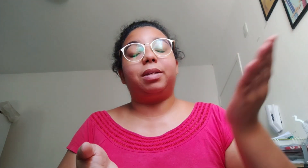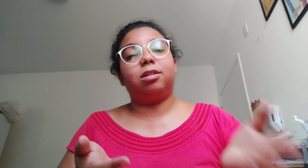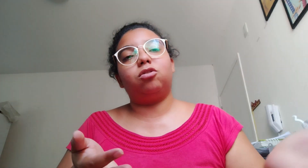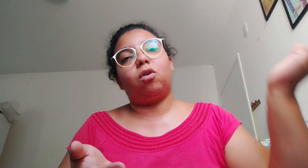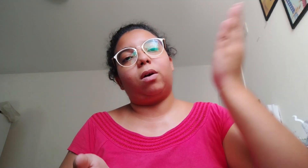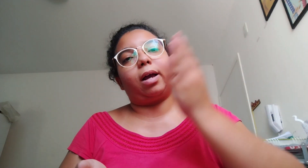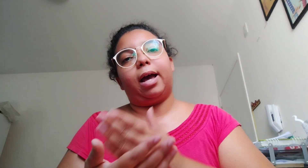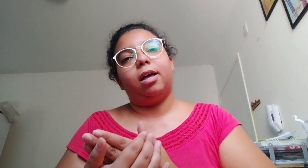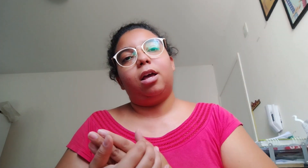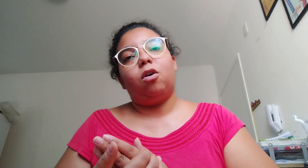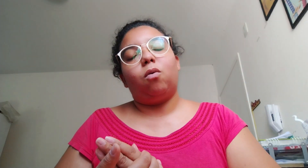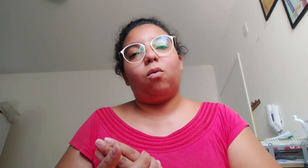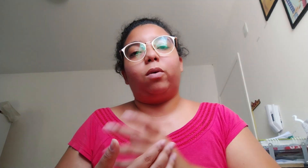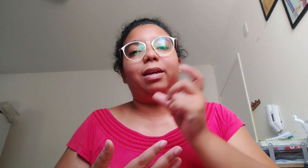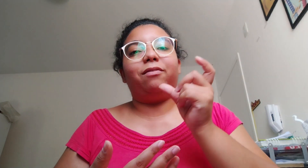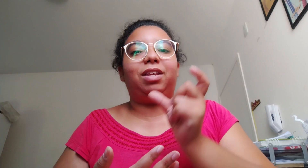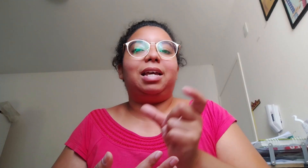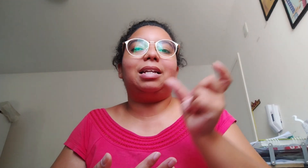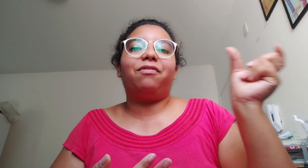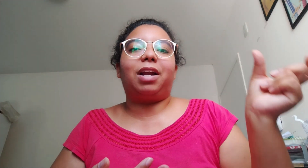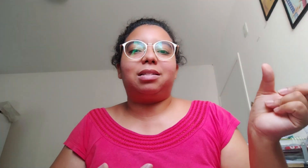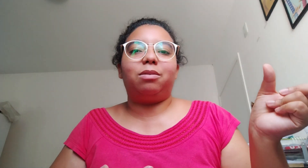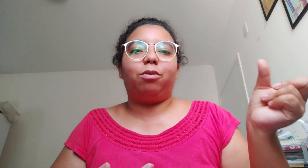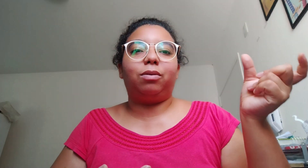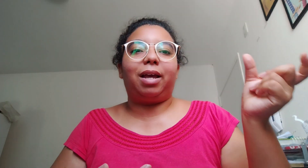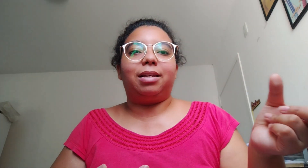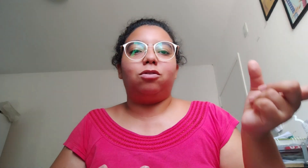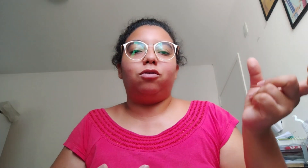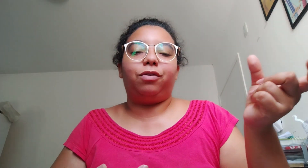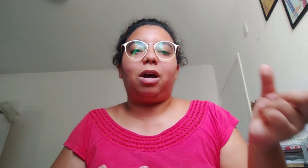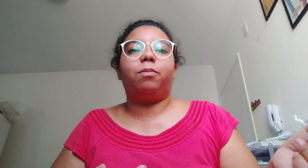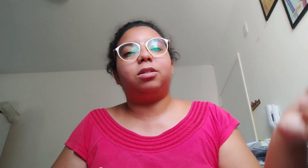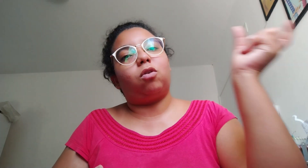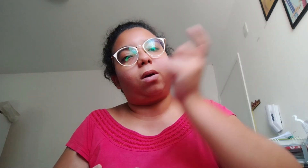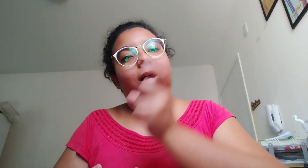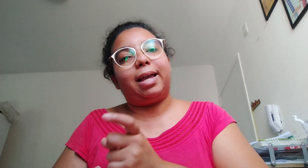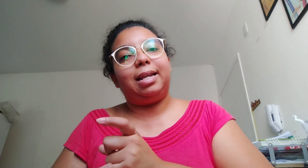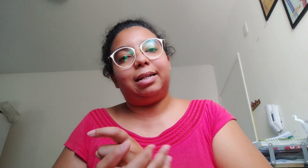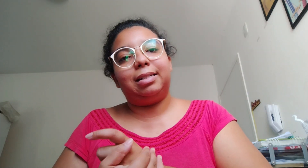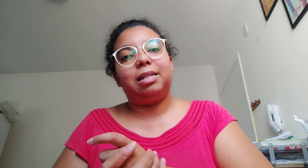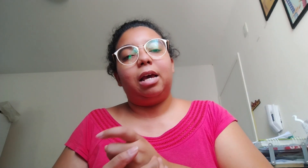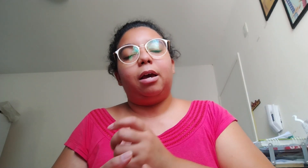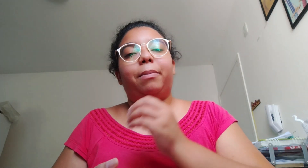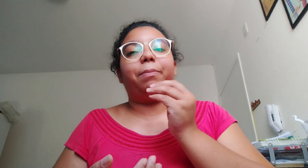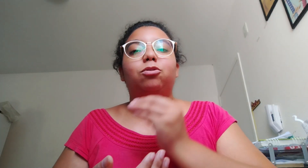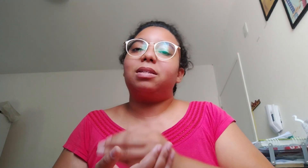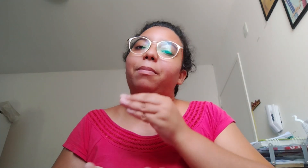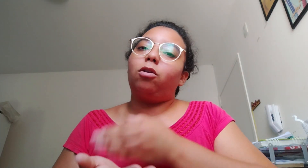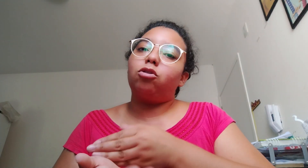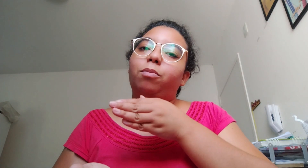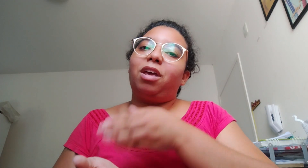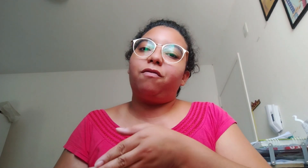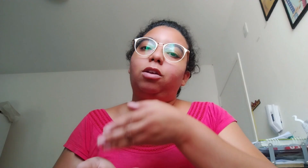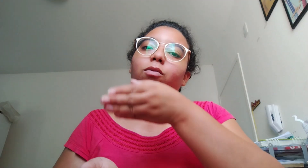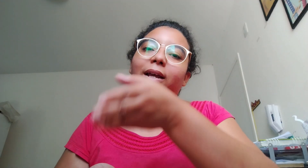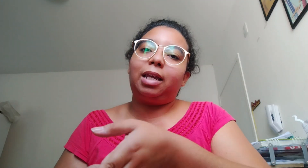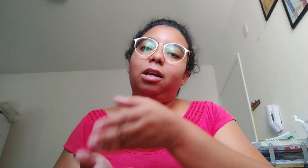preciso colocar o que viria na frase em português no final, eu preciso colocar ele antes, para a pessoa saber que eu estou me referindo àquilo,